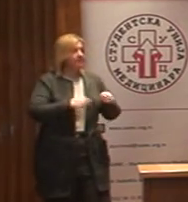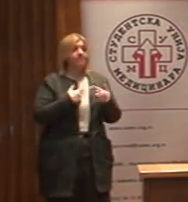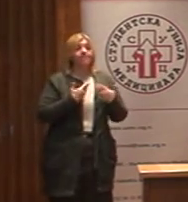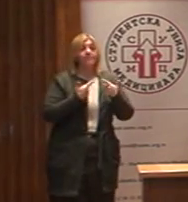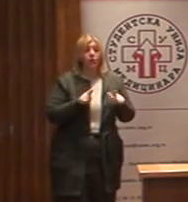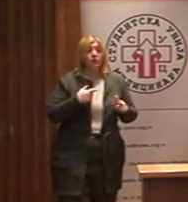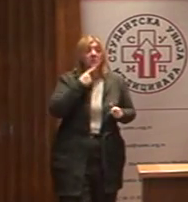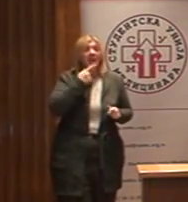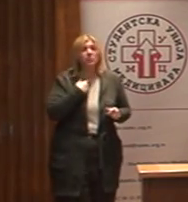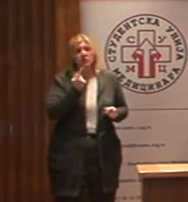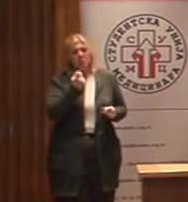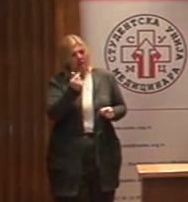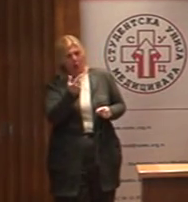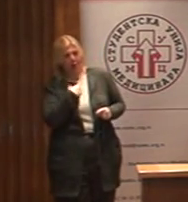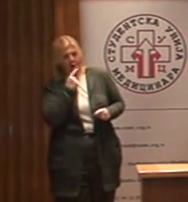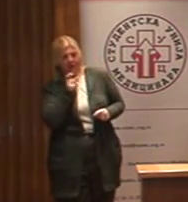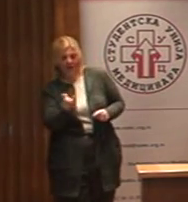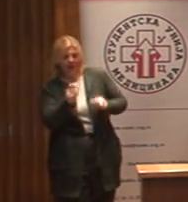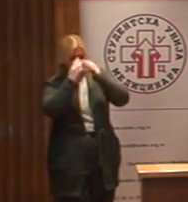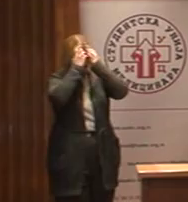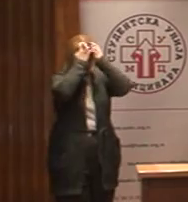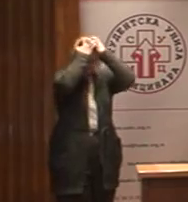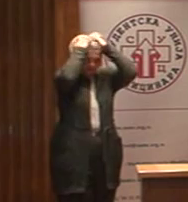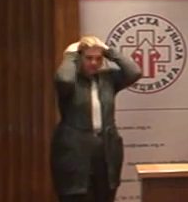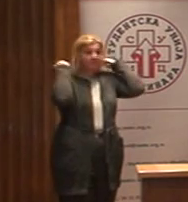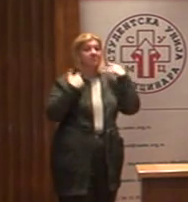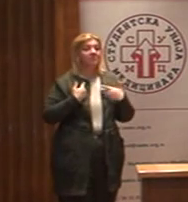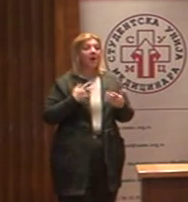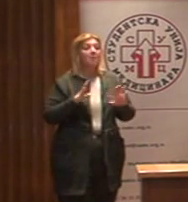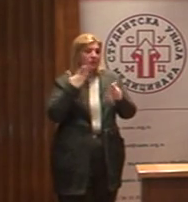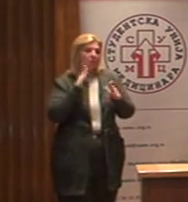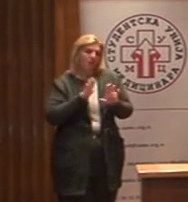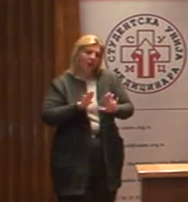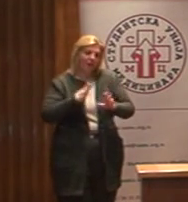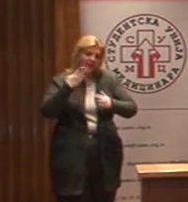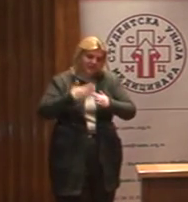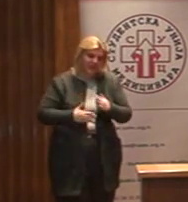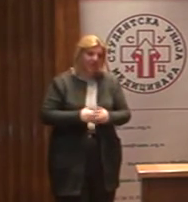Dozvolite mi da kažem još samo par reči i lako završavamo.